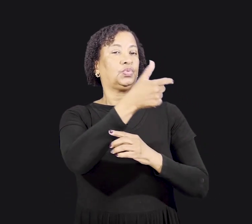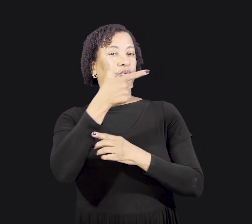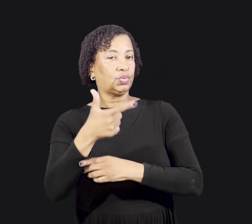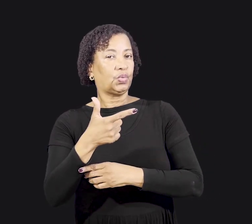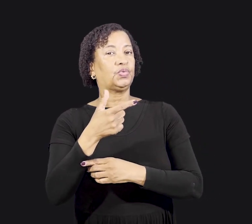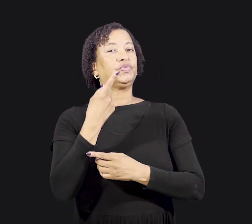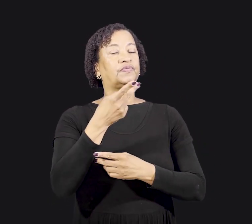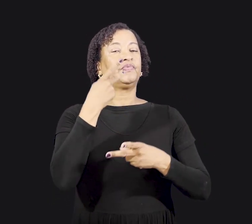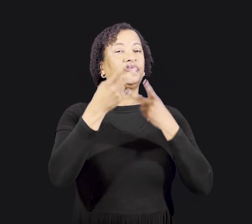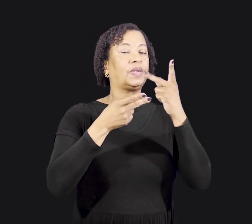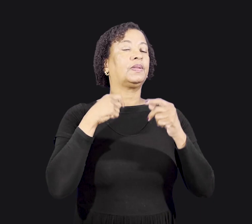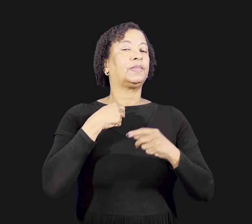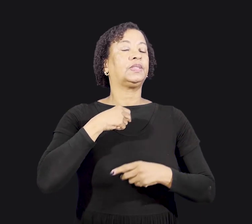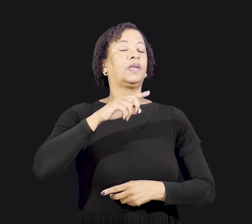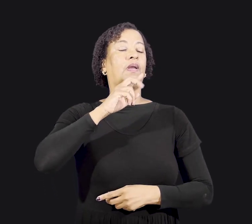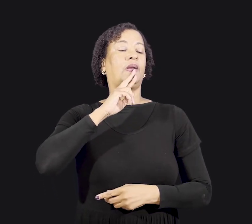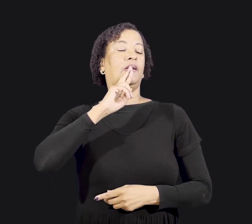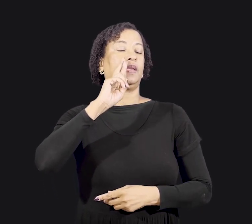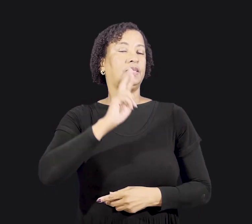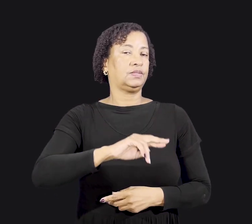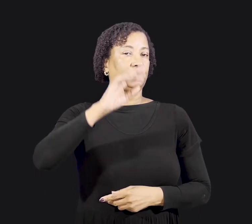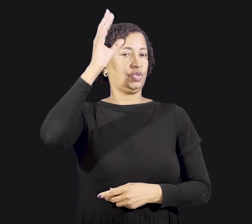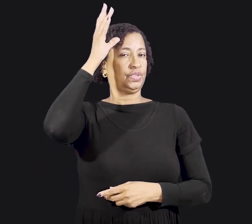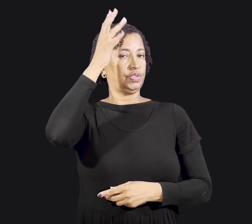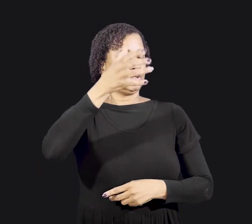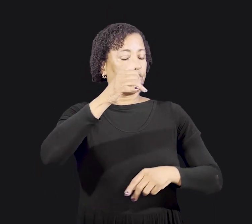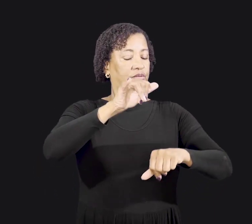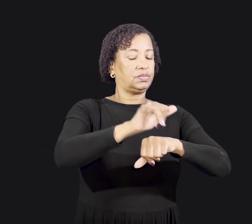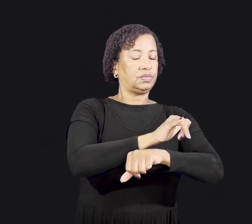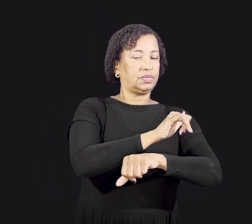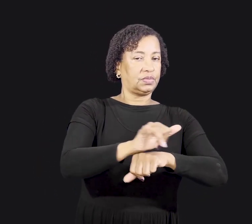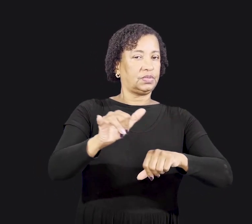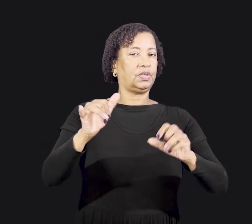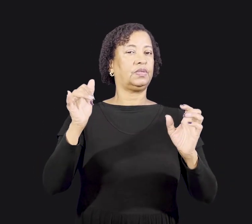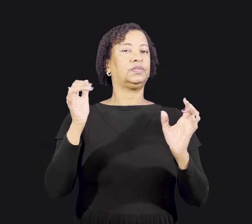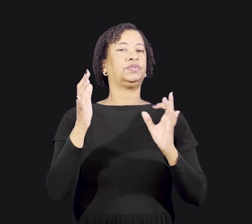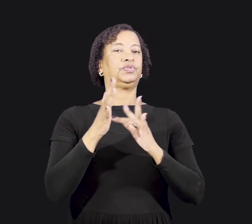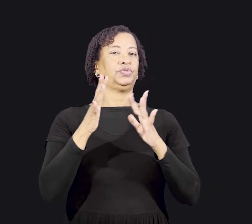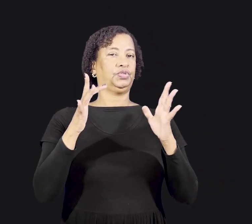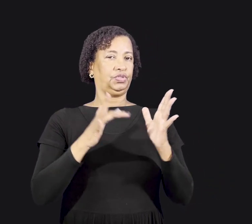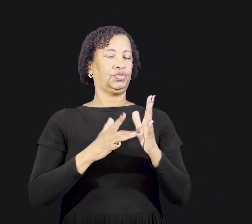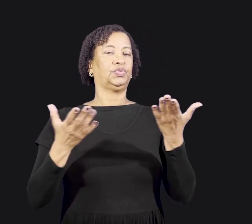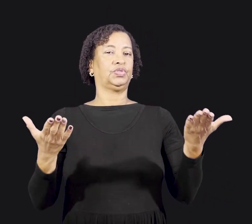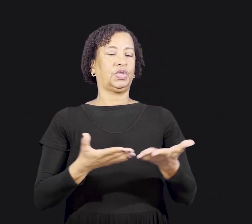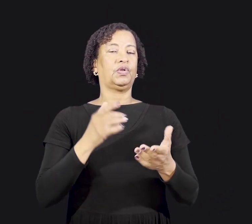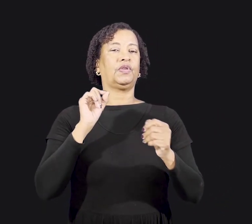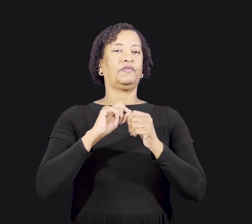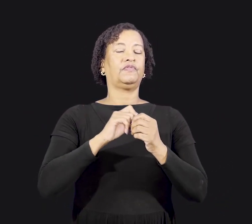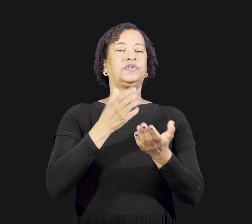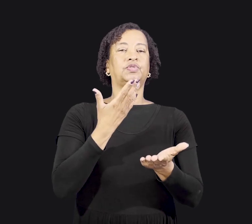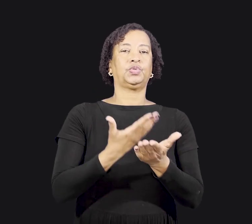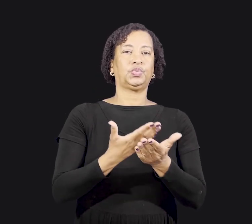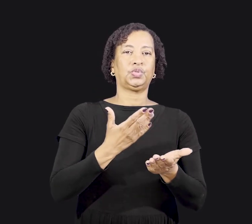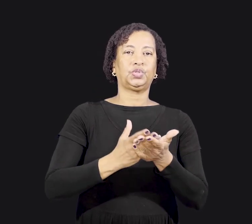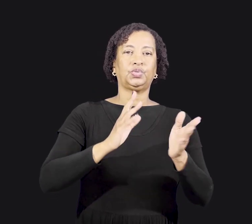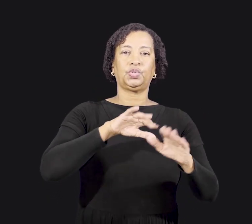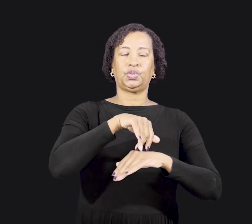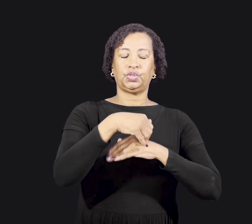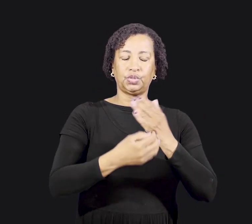comissionados para serem a resposta e a solução estratégica de Jesus. Agora faremos um estudo panorâmico dos evangelhos de